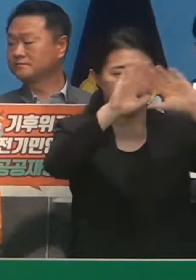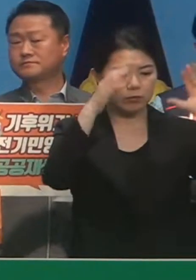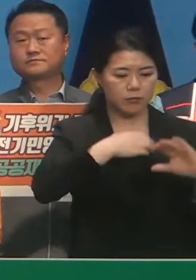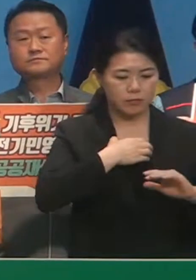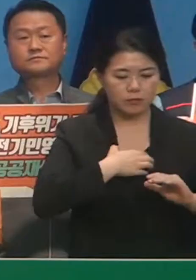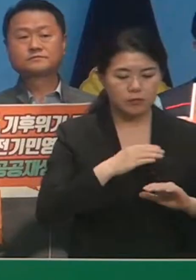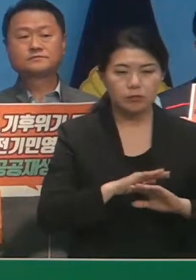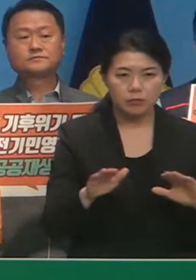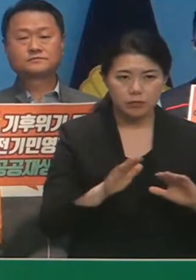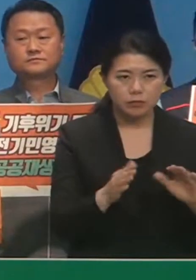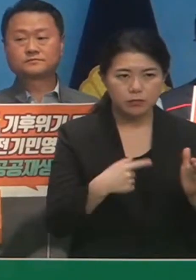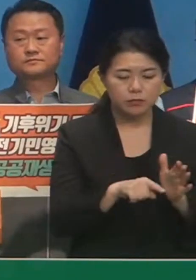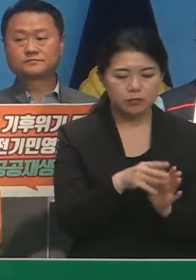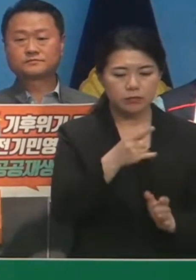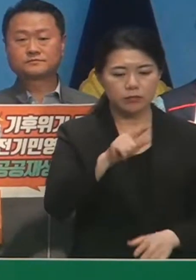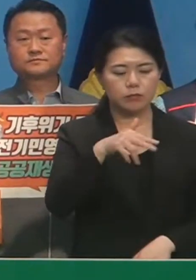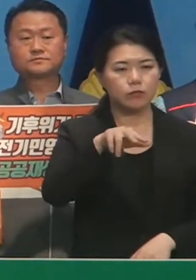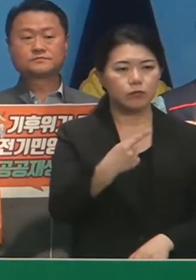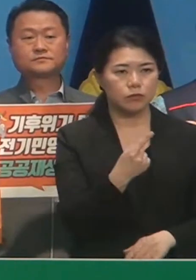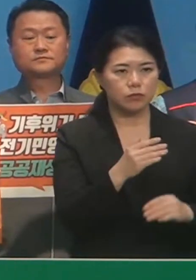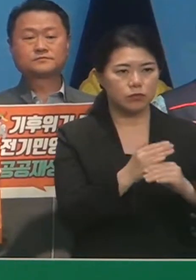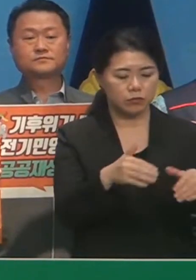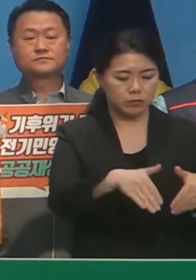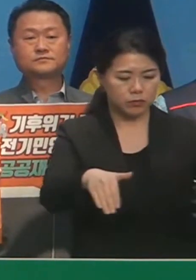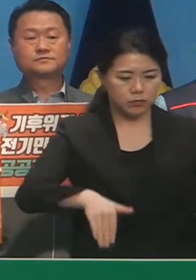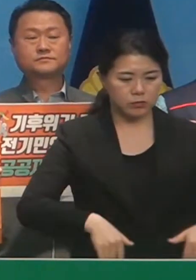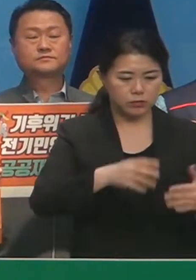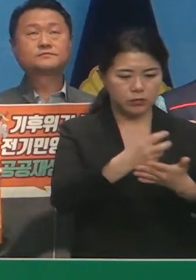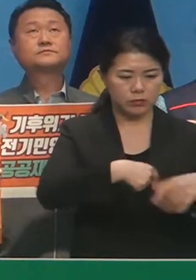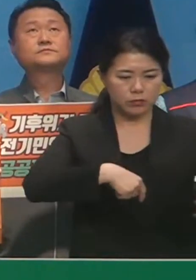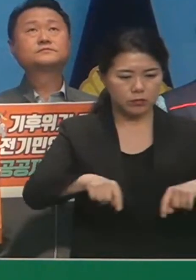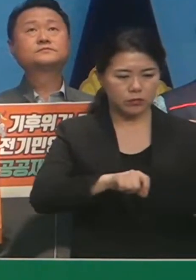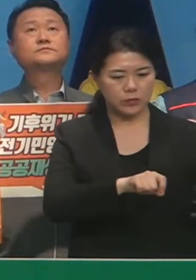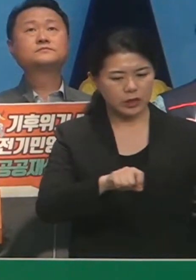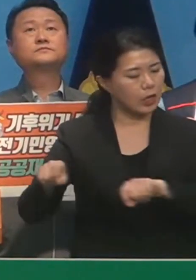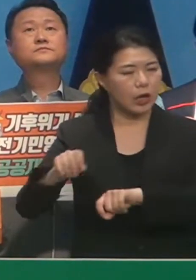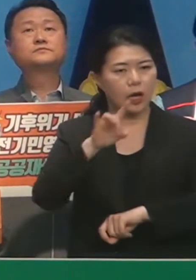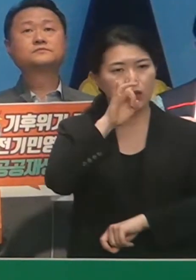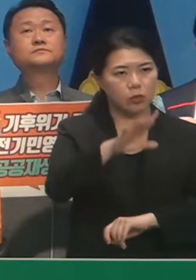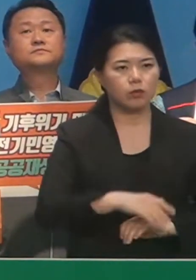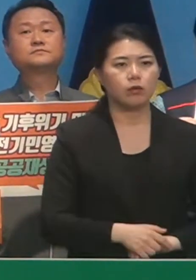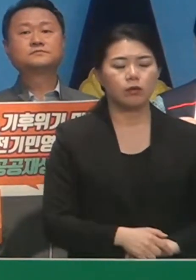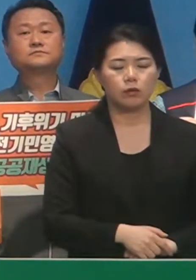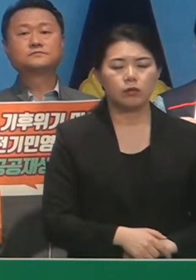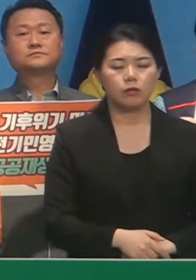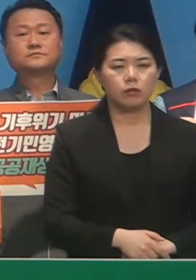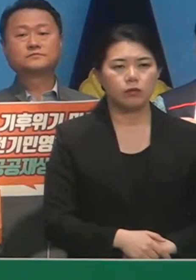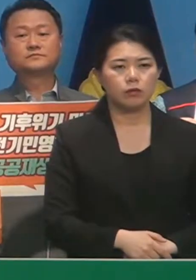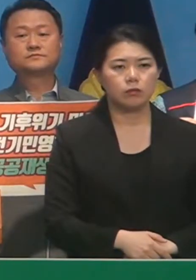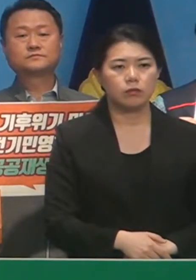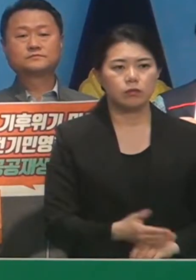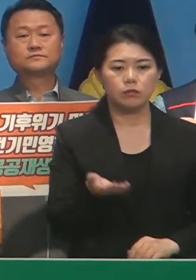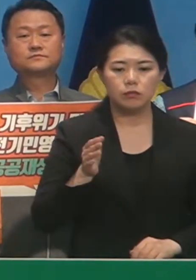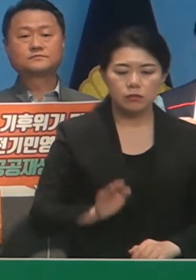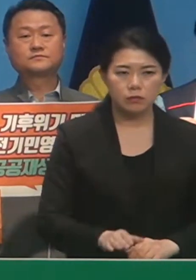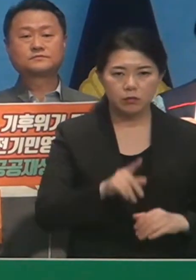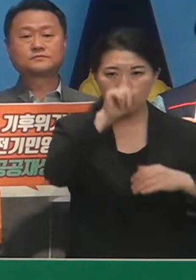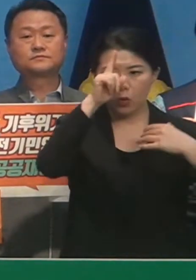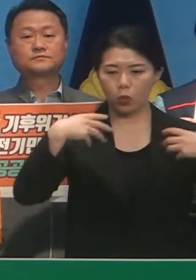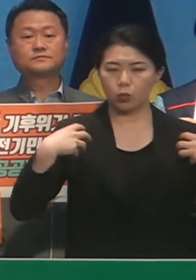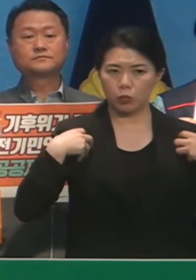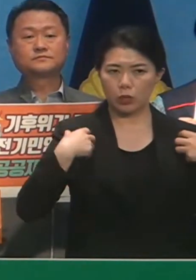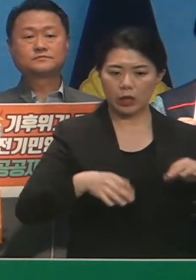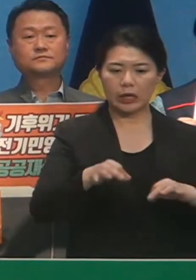기후위기 대응을 위한 탄소 중립 정책은 더 이상 미룰 수 없는 시급한 과제입니다. 그런데도